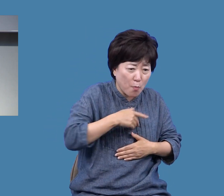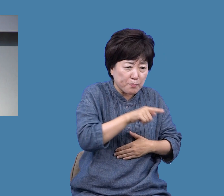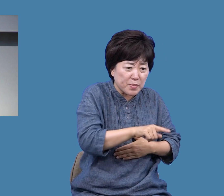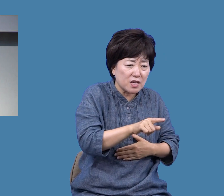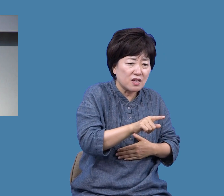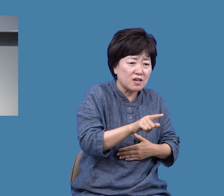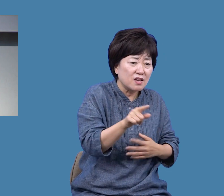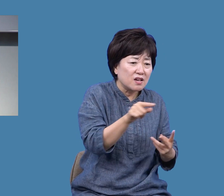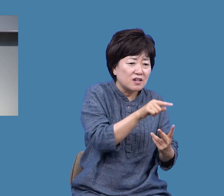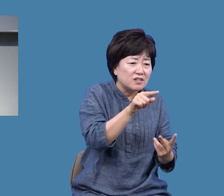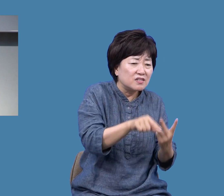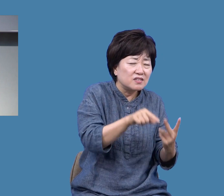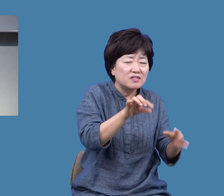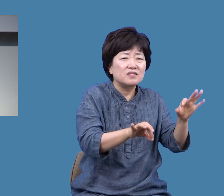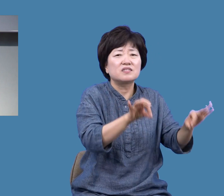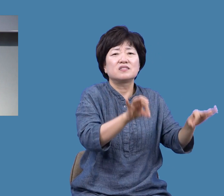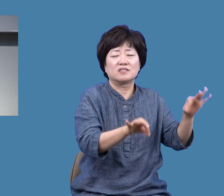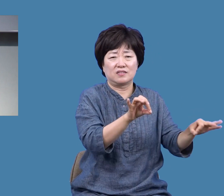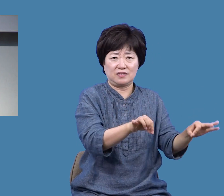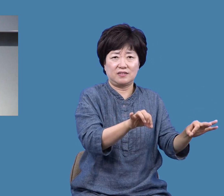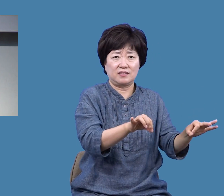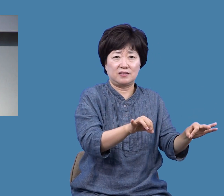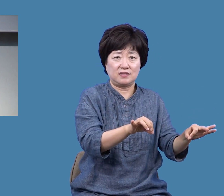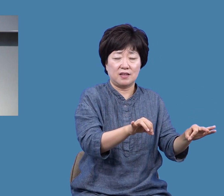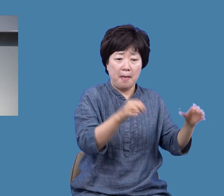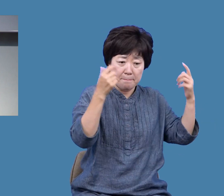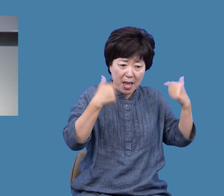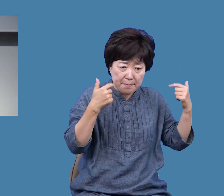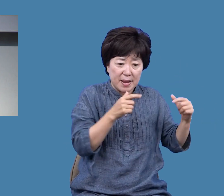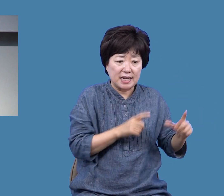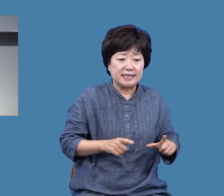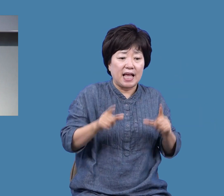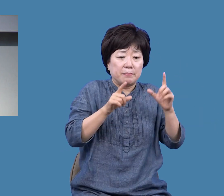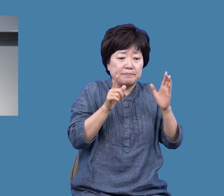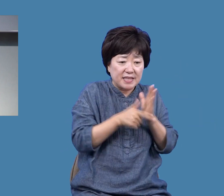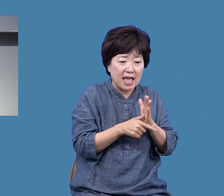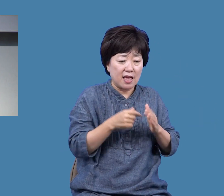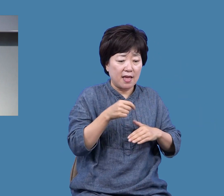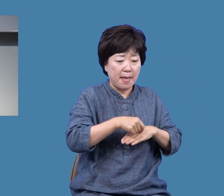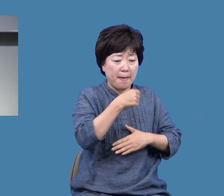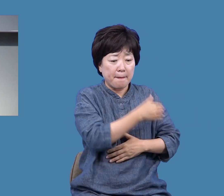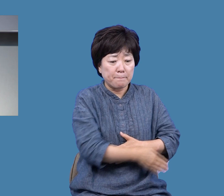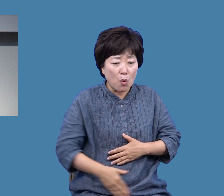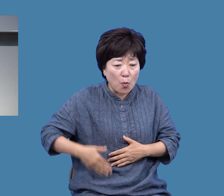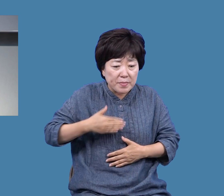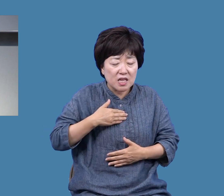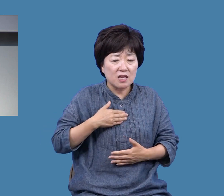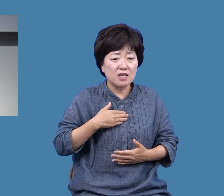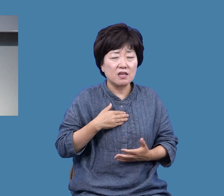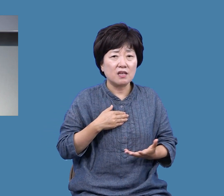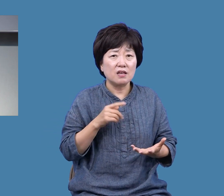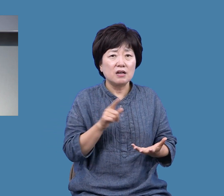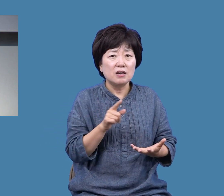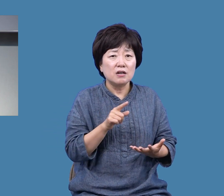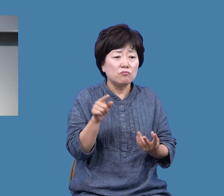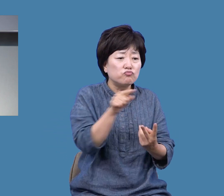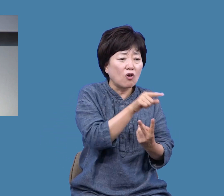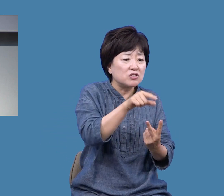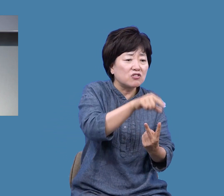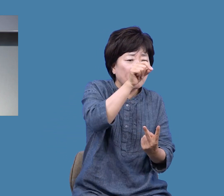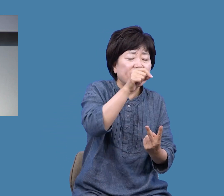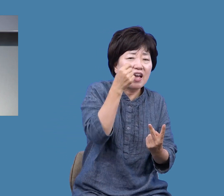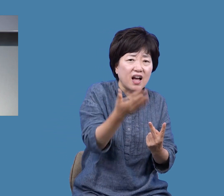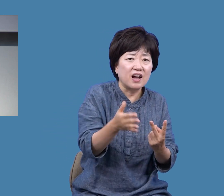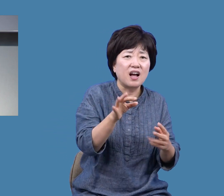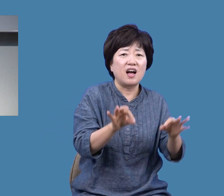몸이 매일매일의 삶을 살아가는데, 매일매일의 삶을 살아가는 이 삶 속에서 우리의 몸이 무엇을 선택할